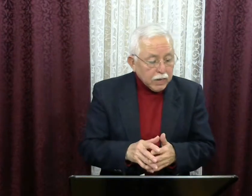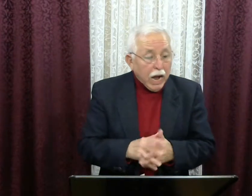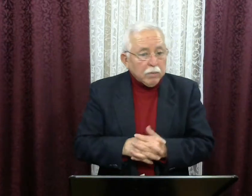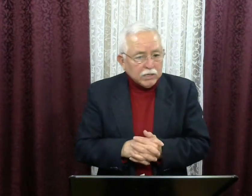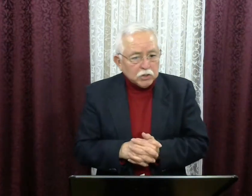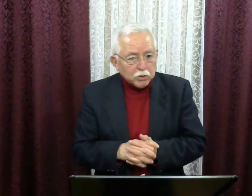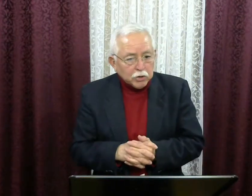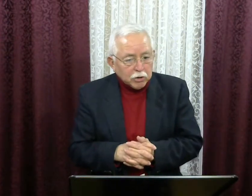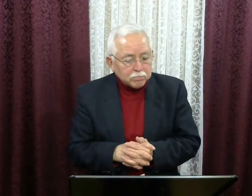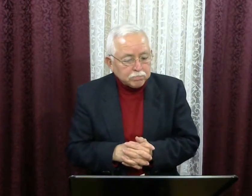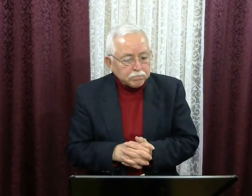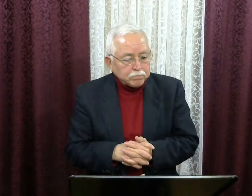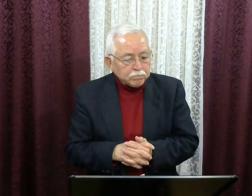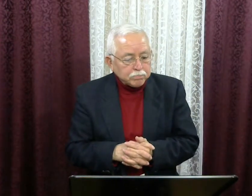al 21.